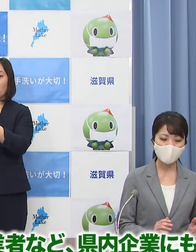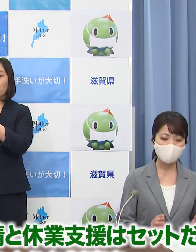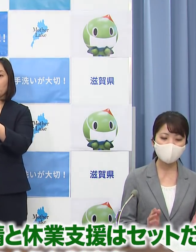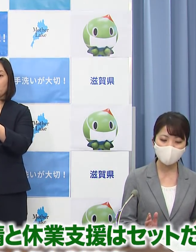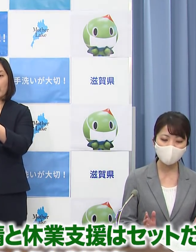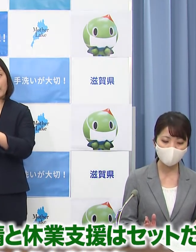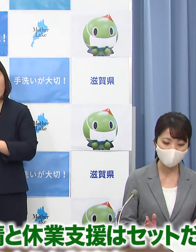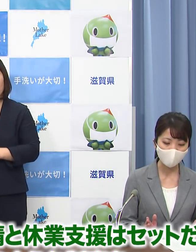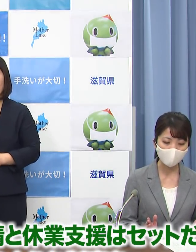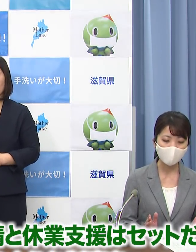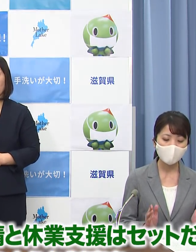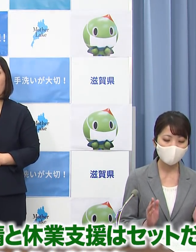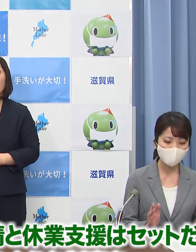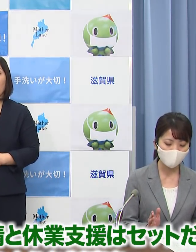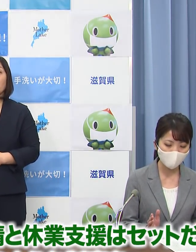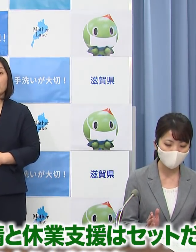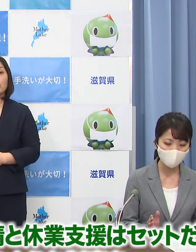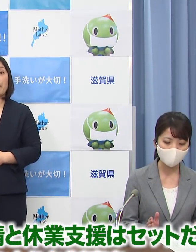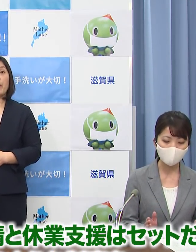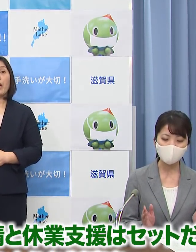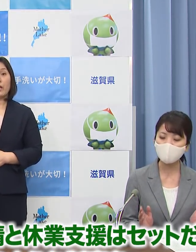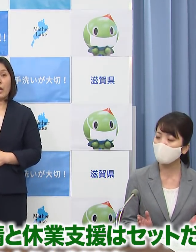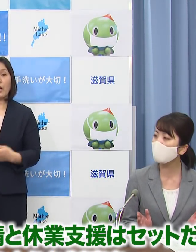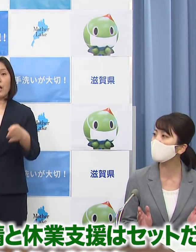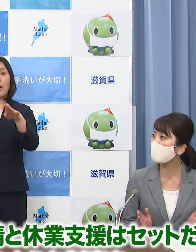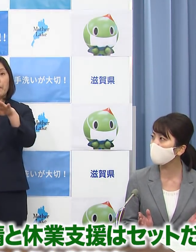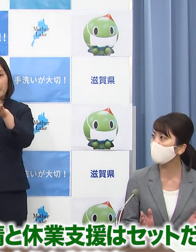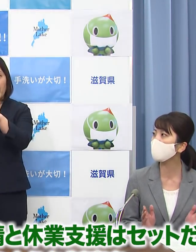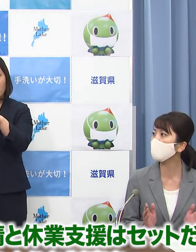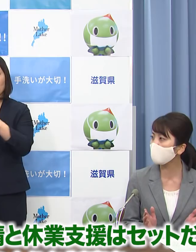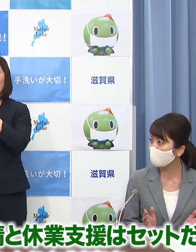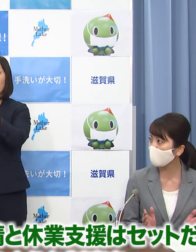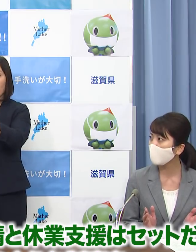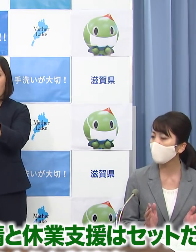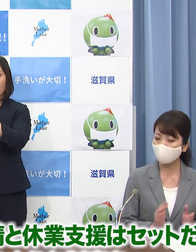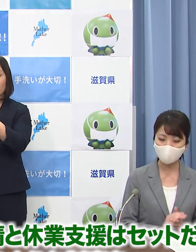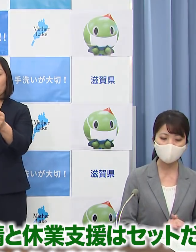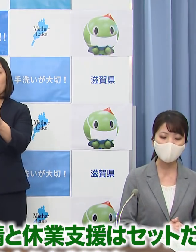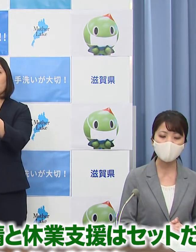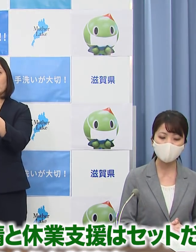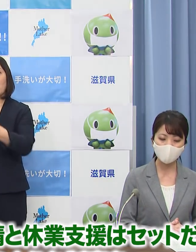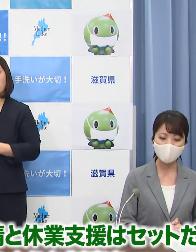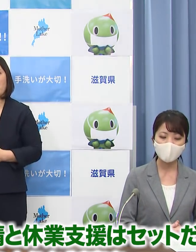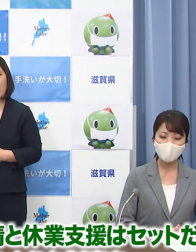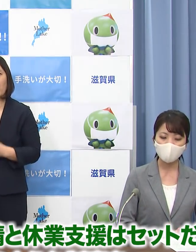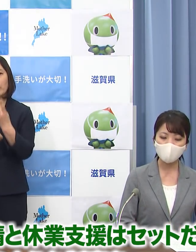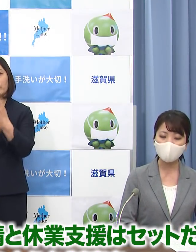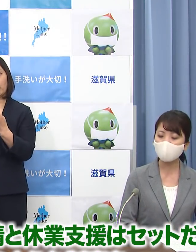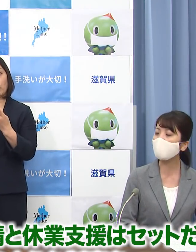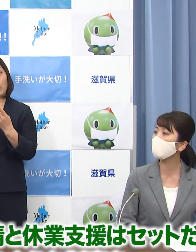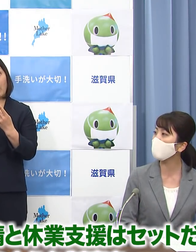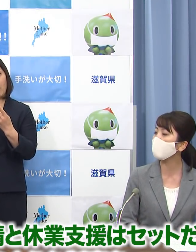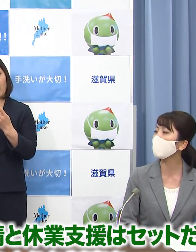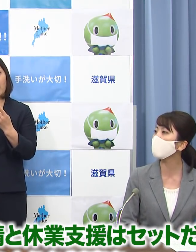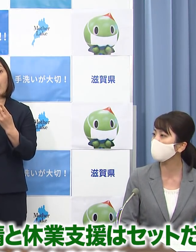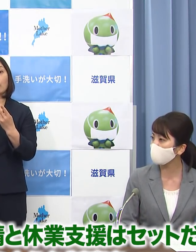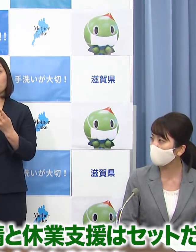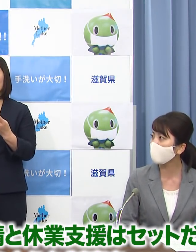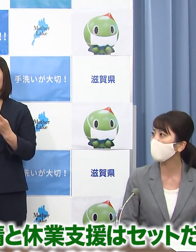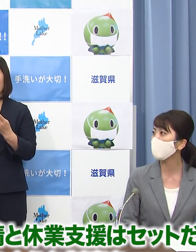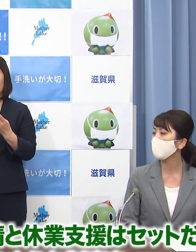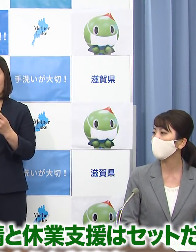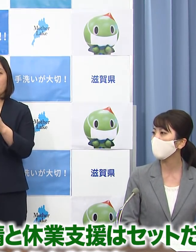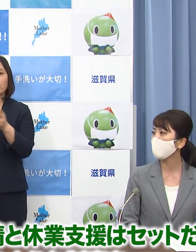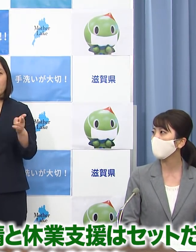か知事はかねてから給料妖精と給料支援はセットだとおっしゃっていましたがどのような制度を考え